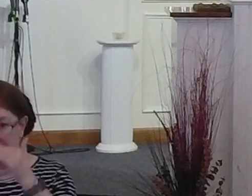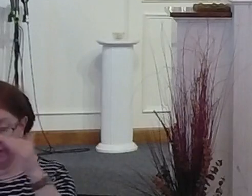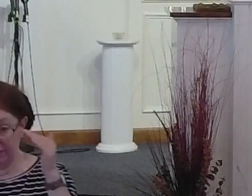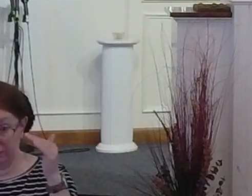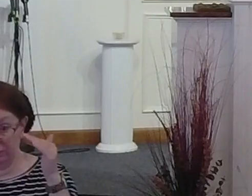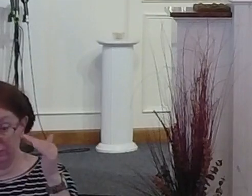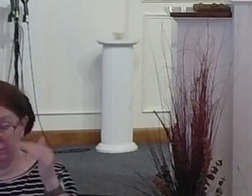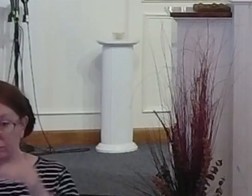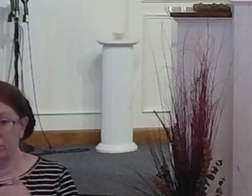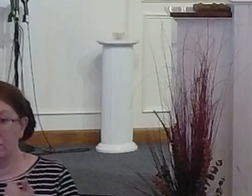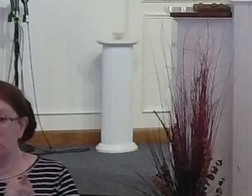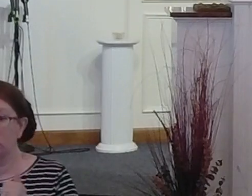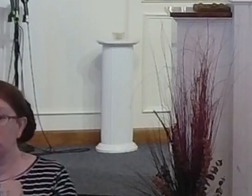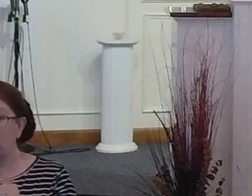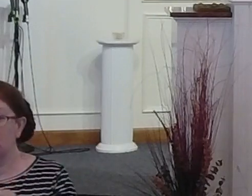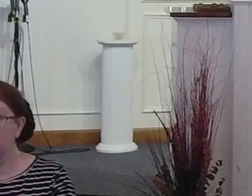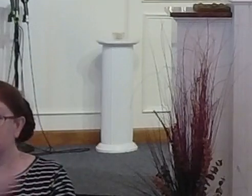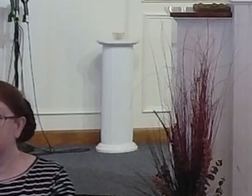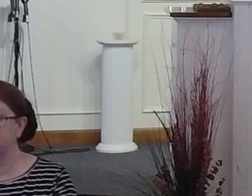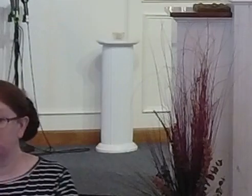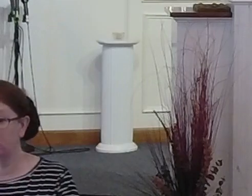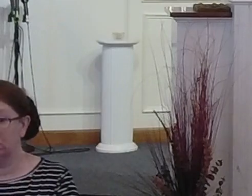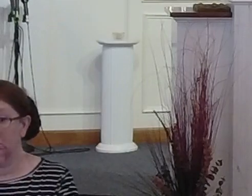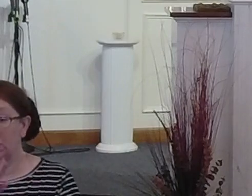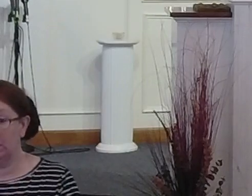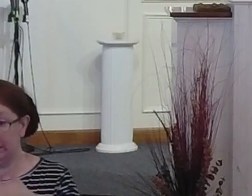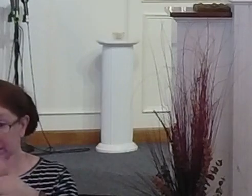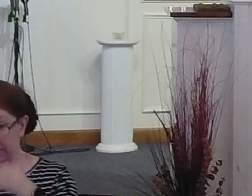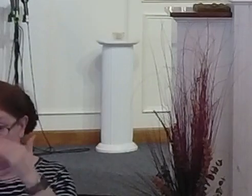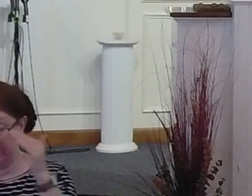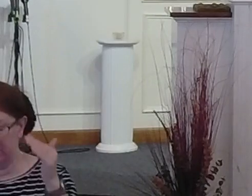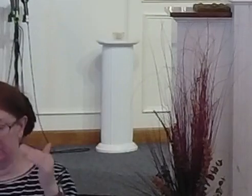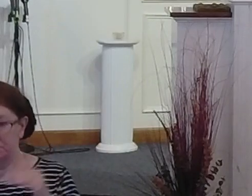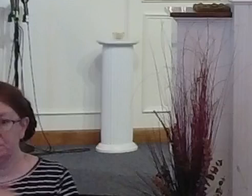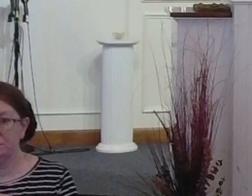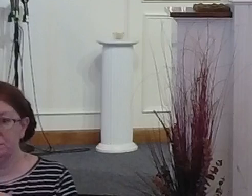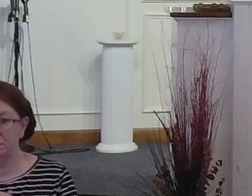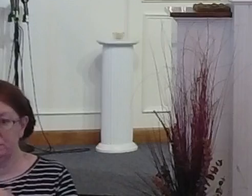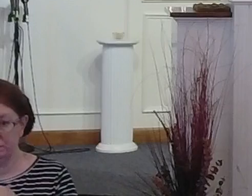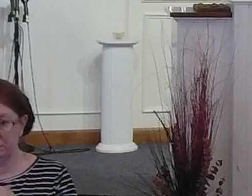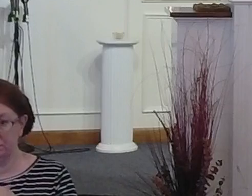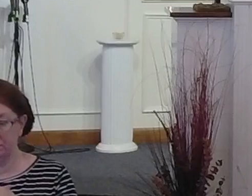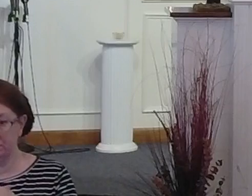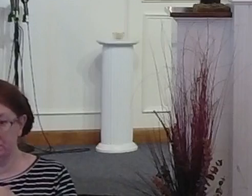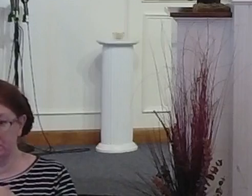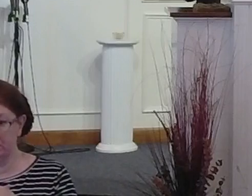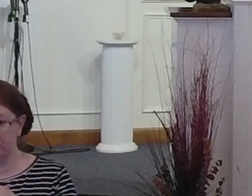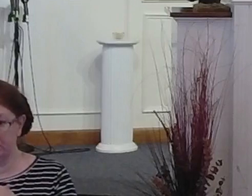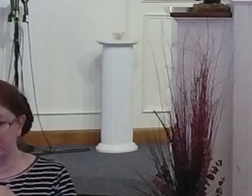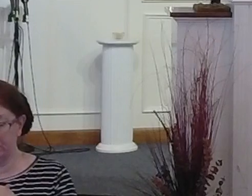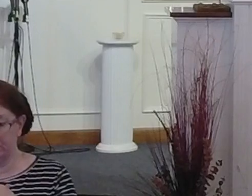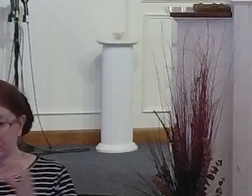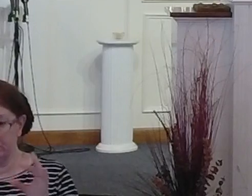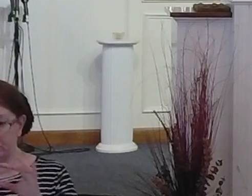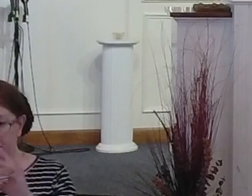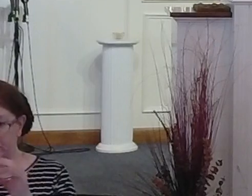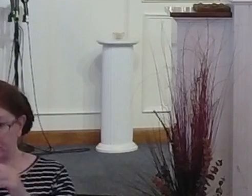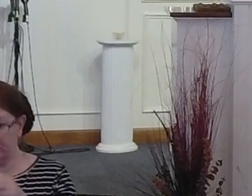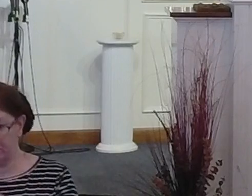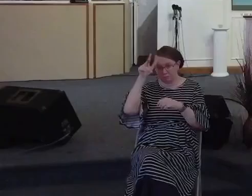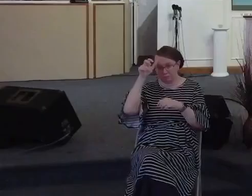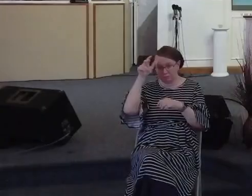el cielo. Y un tercio de los ángeles creados se unieron a Lucifer y trataron de derrocar a Dios.